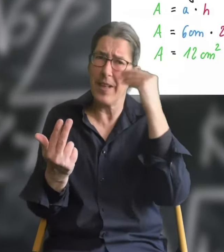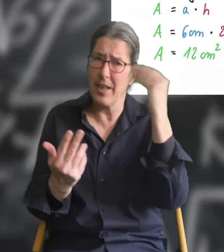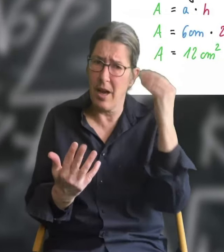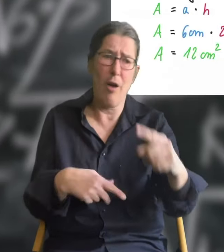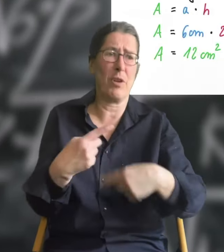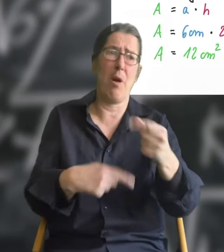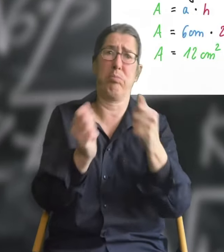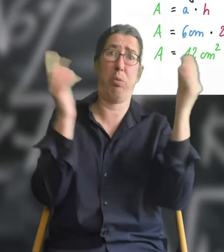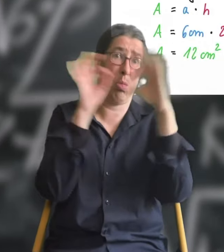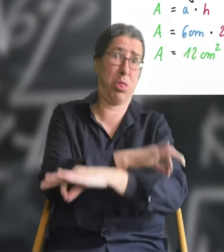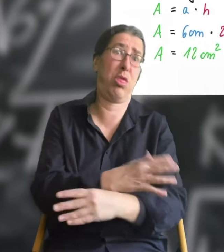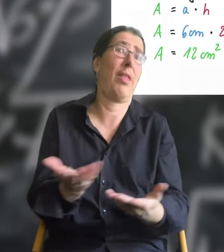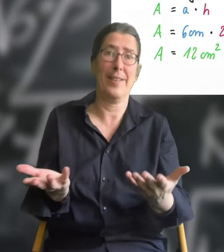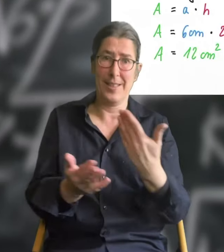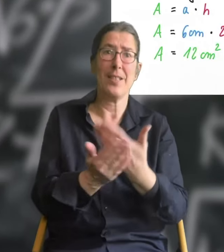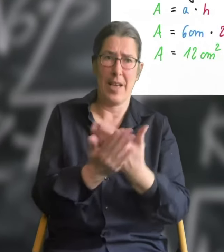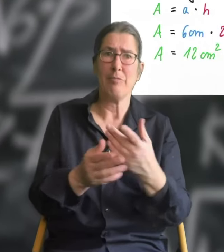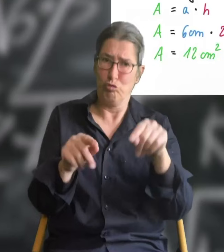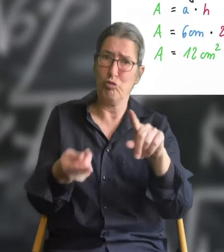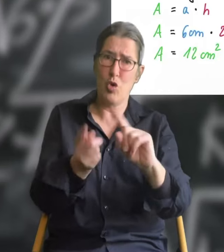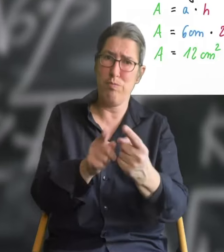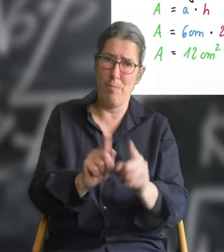ein bisschen unübersichtlich. Gut, soweit zur Berechnung des